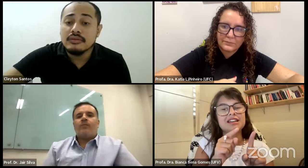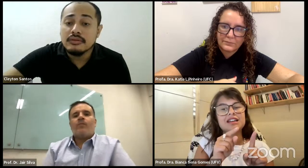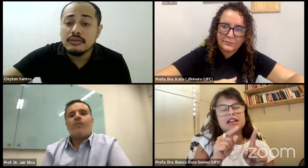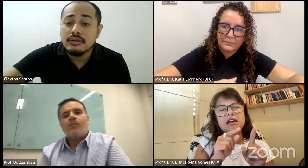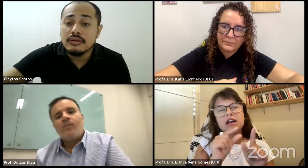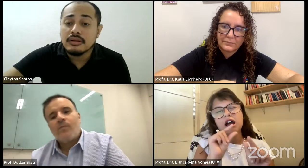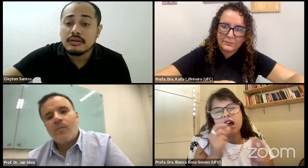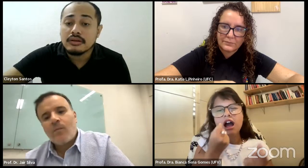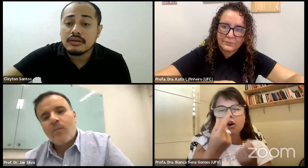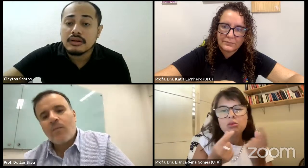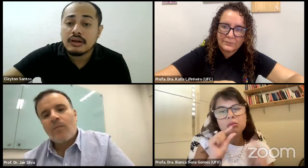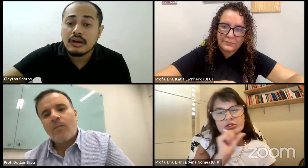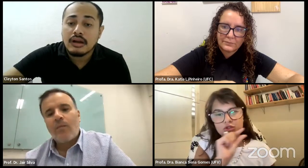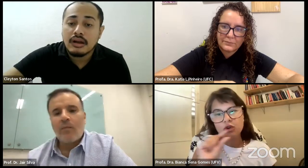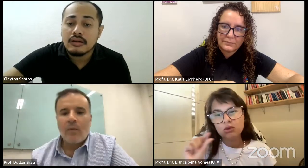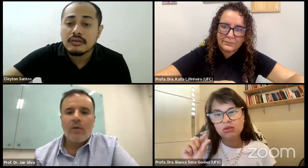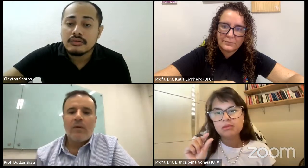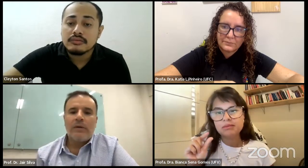mas acredito que houve